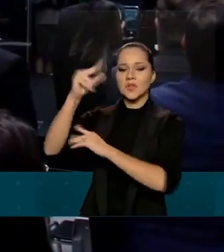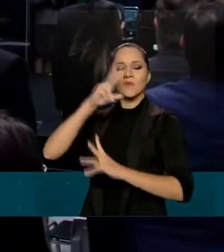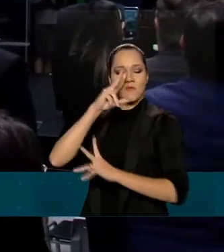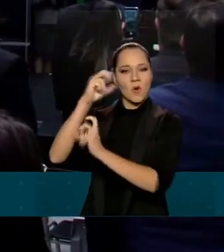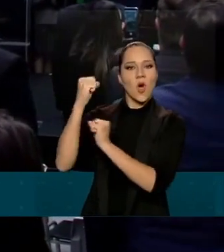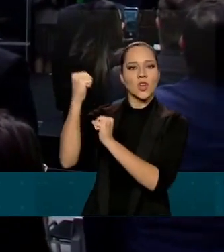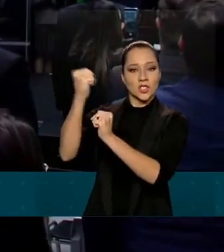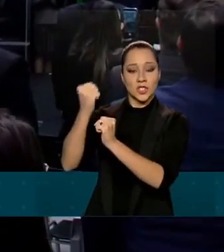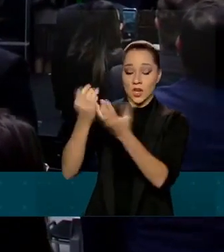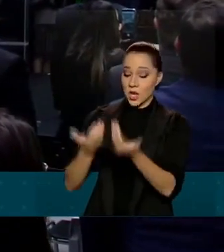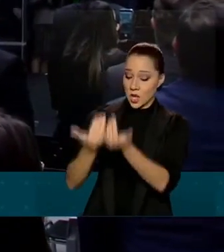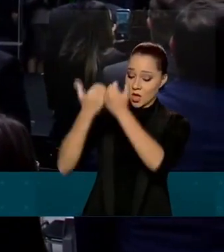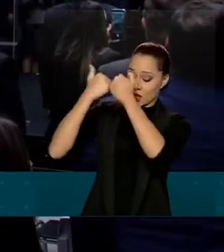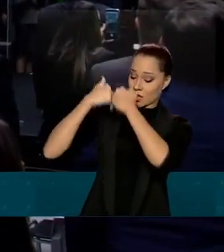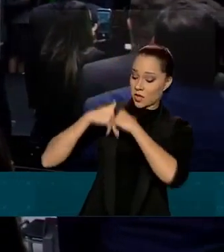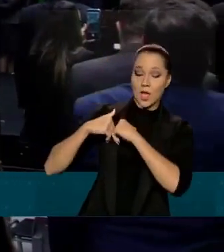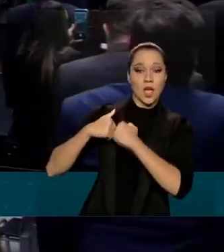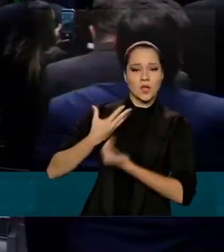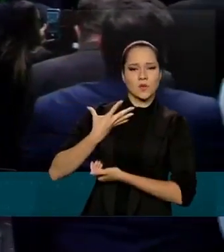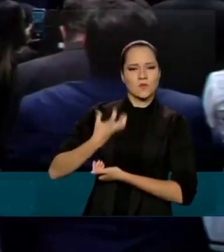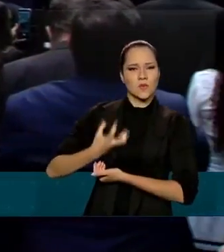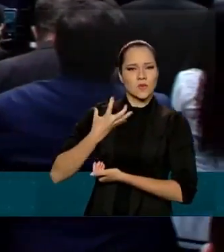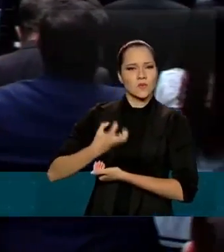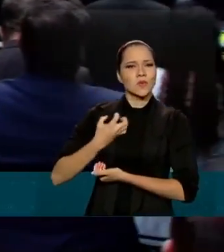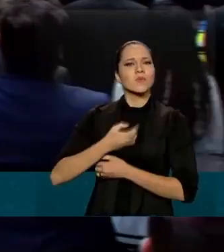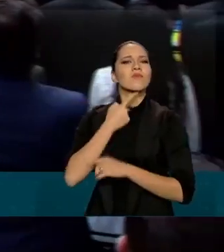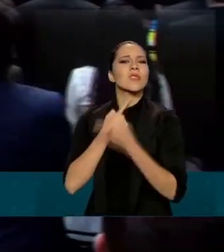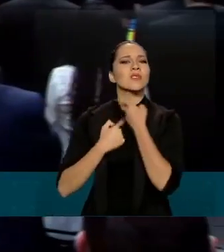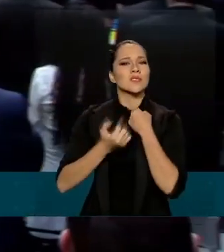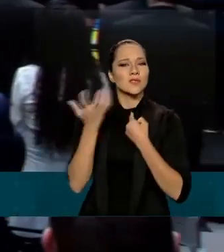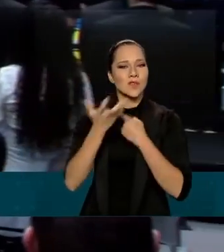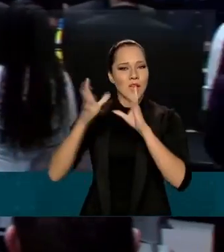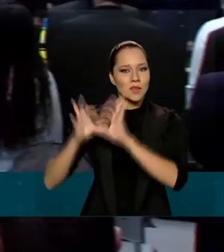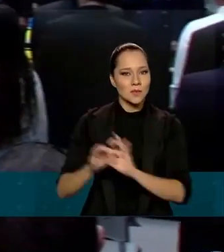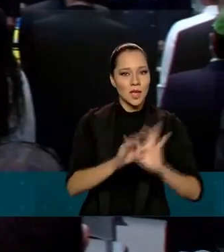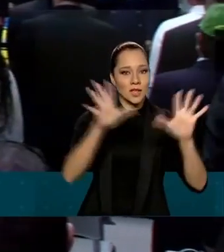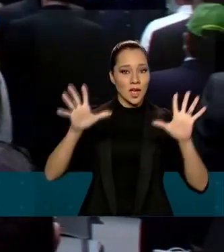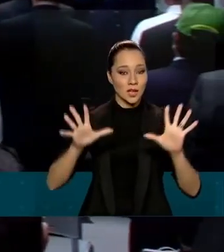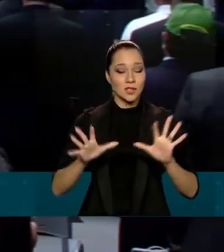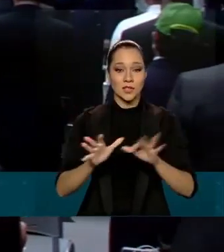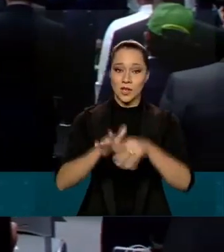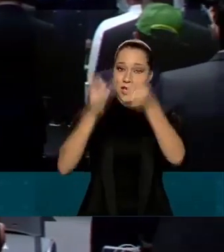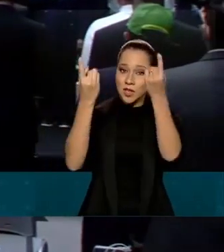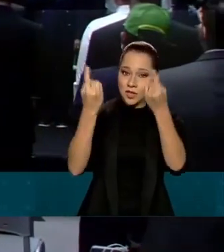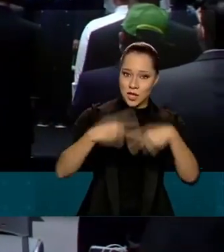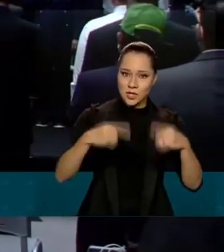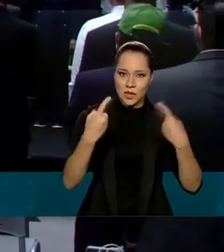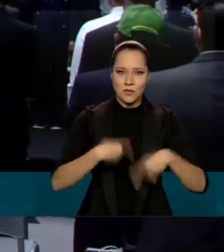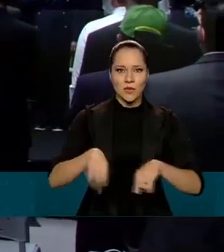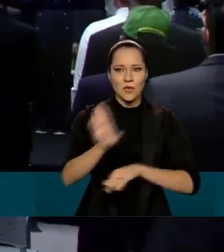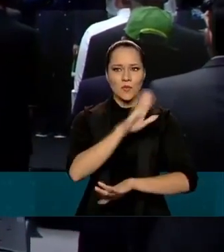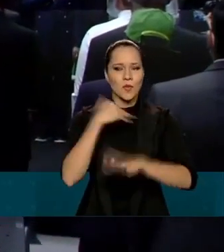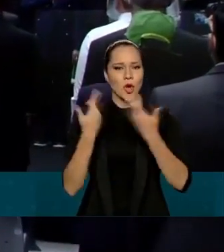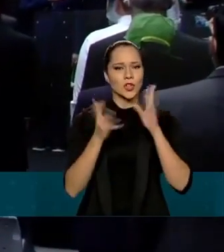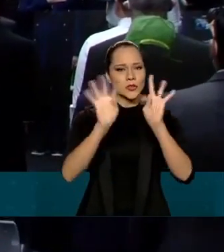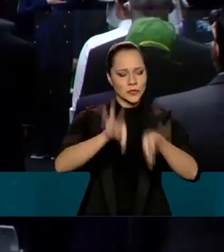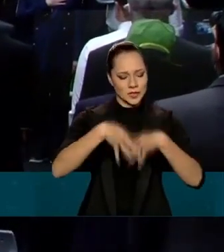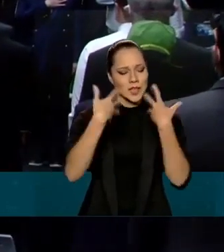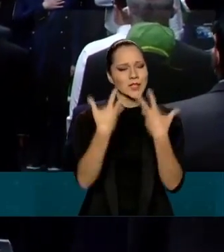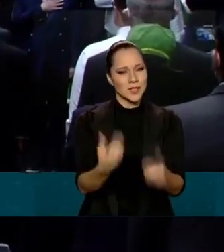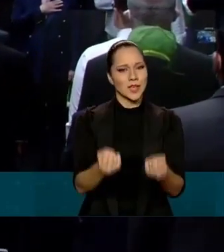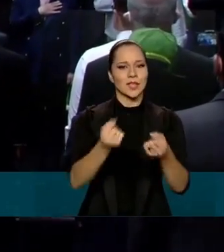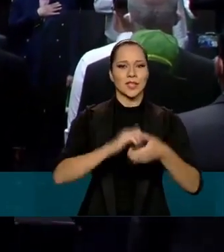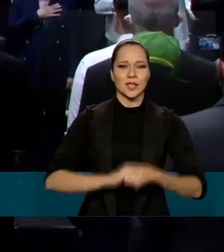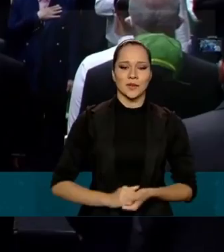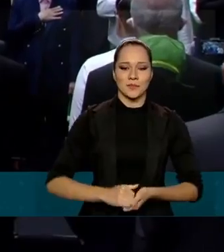costa com braço forte. Em teu seio, ó liberdade, desafio o nosso